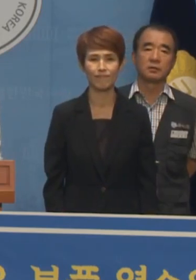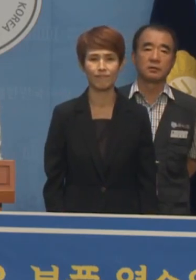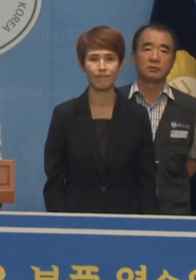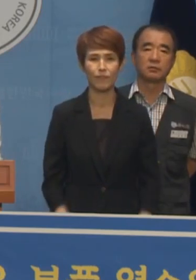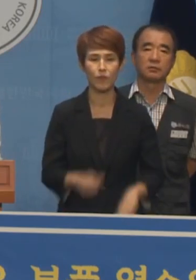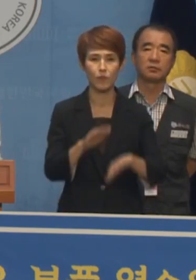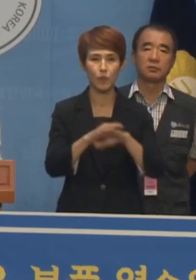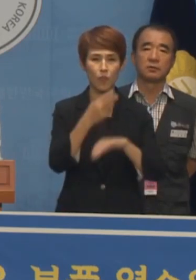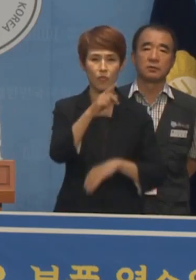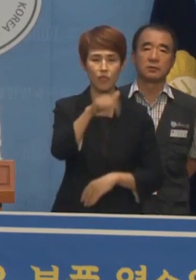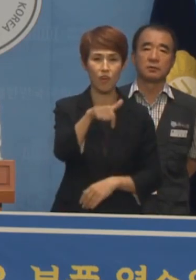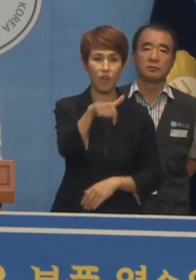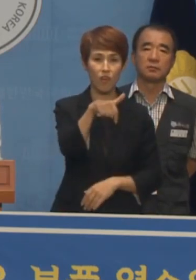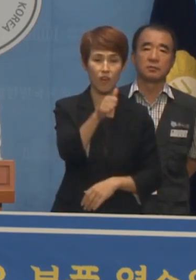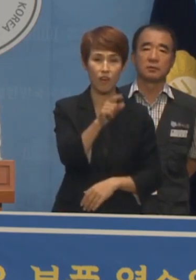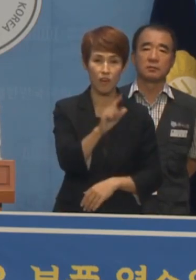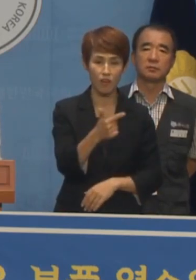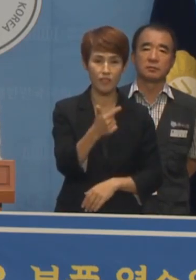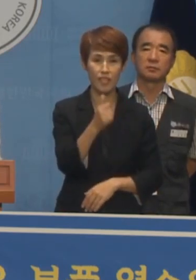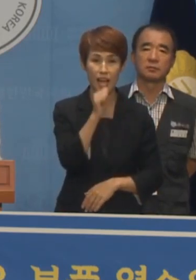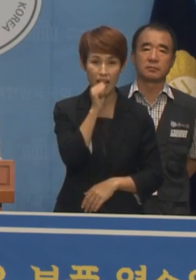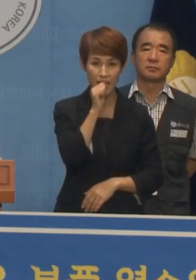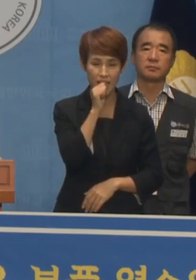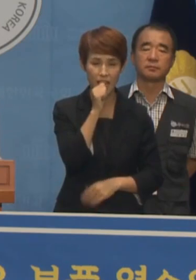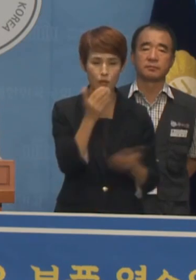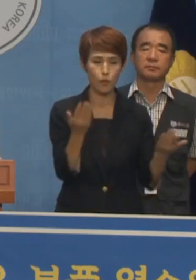손덕헌 금속노조 부위원장님 참석하셨습니다.